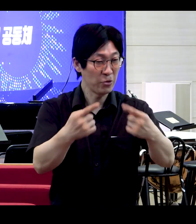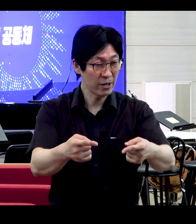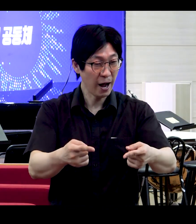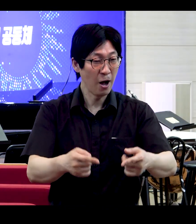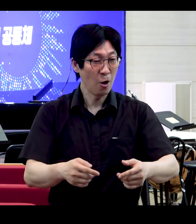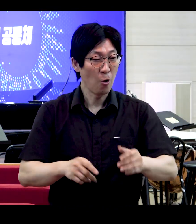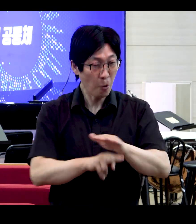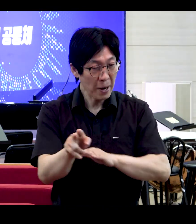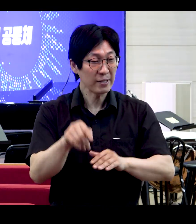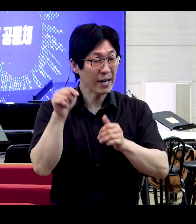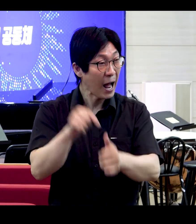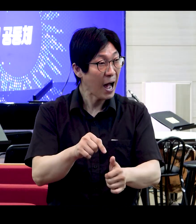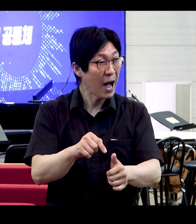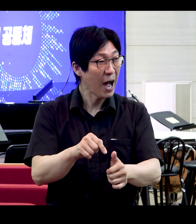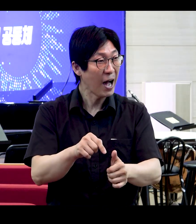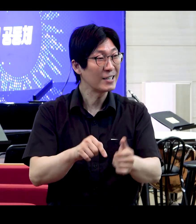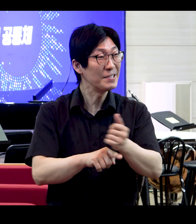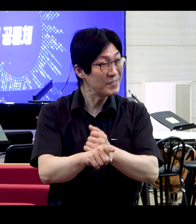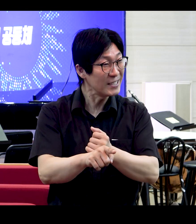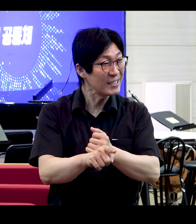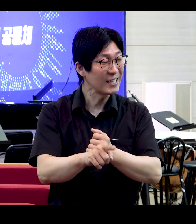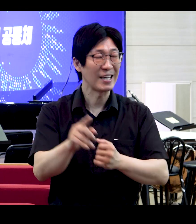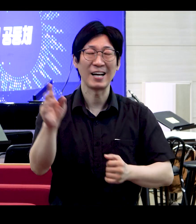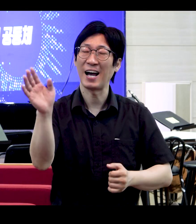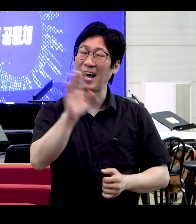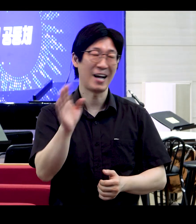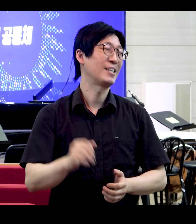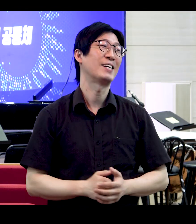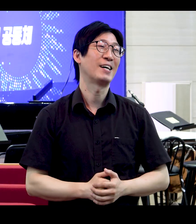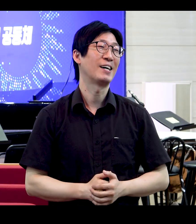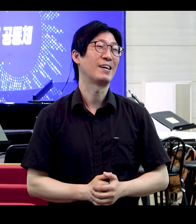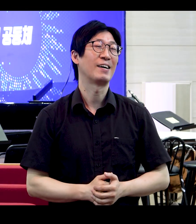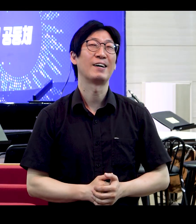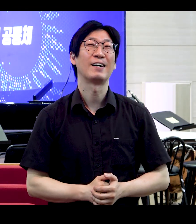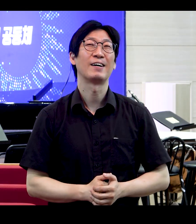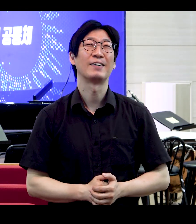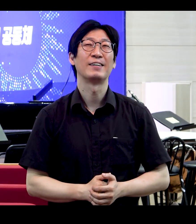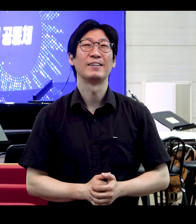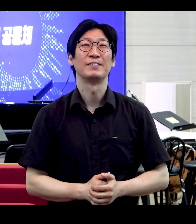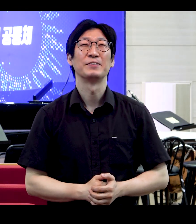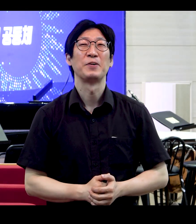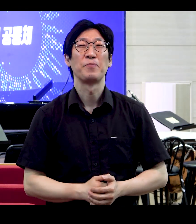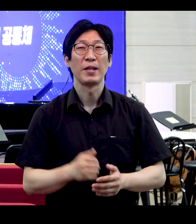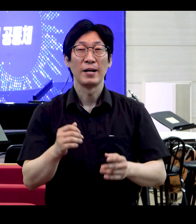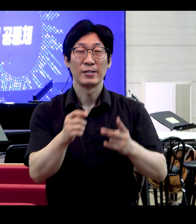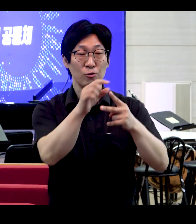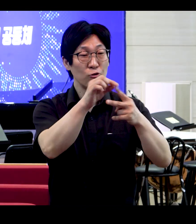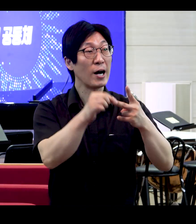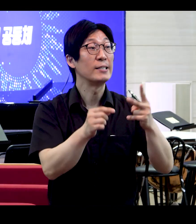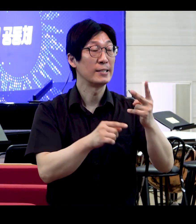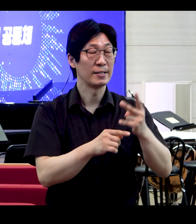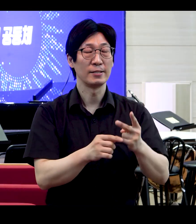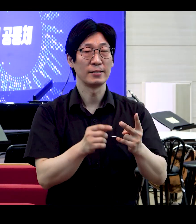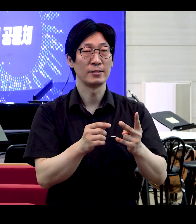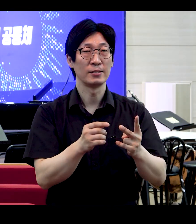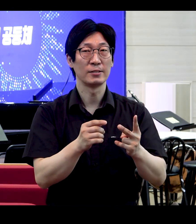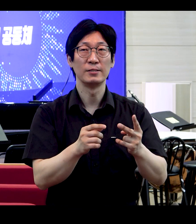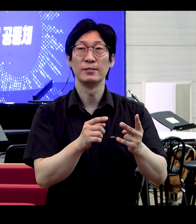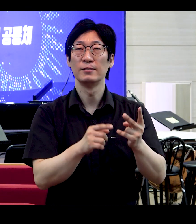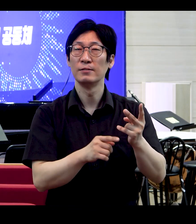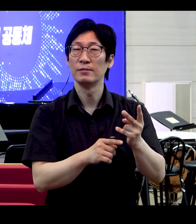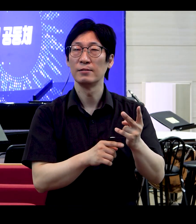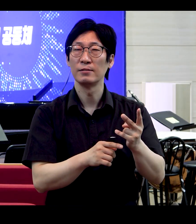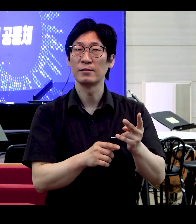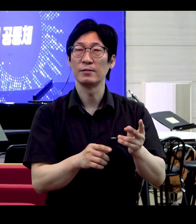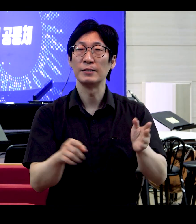있습니다. 예, 이것은요, 성경이 그렇게 많이 강조하는 두 갈래길 신학, 바로 그 얘기입니다.